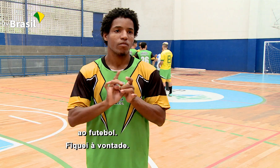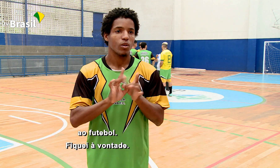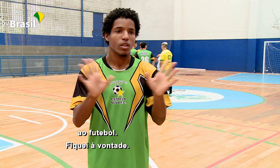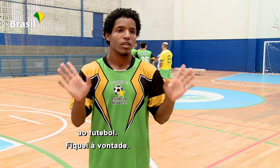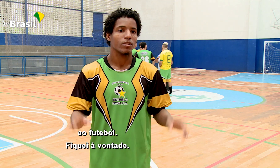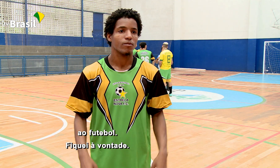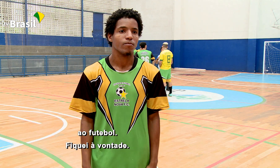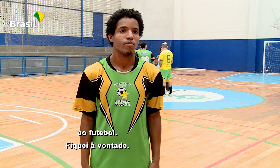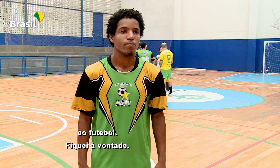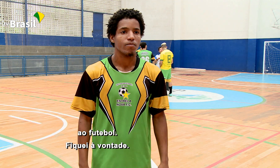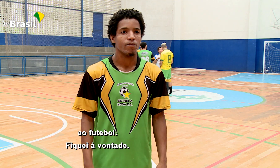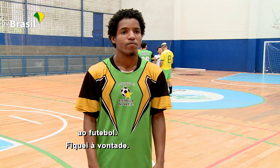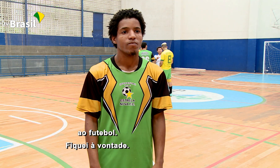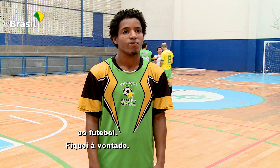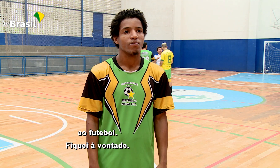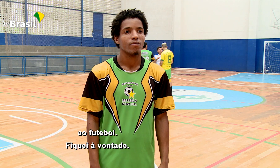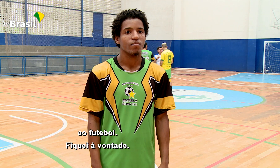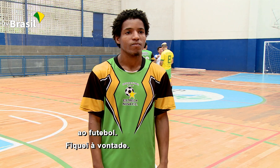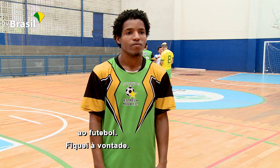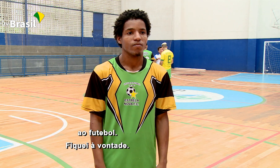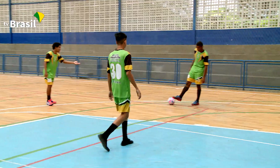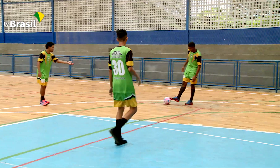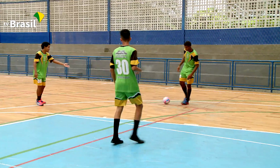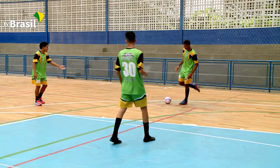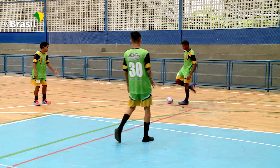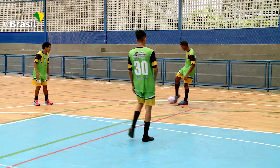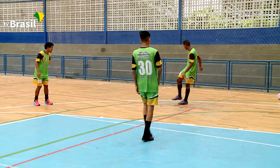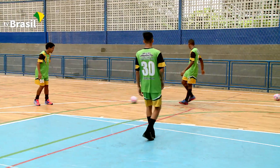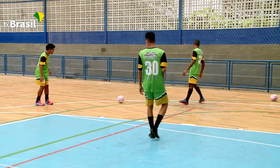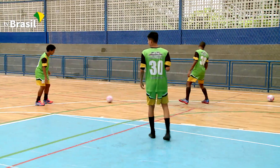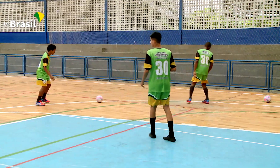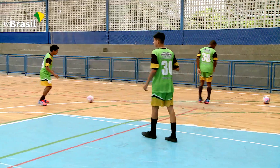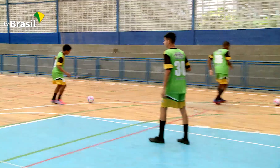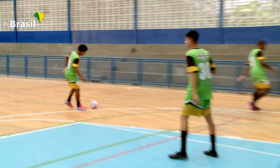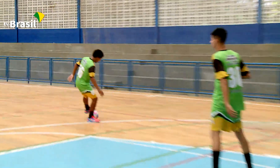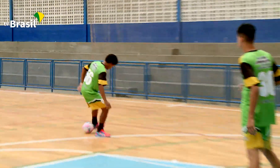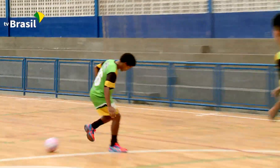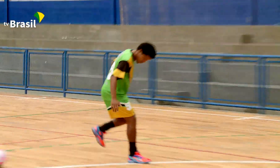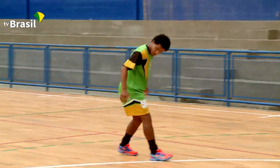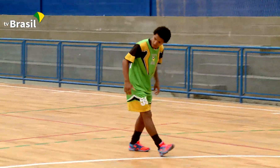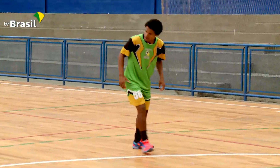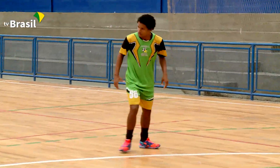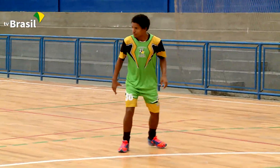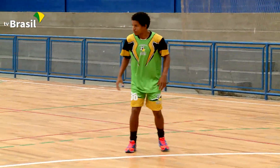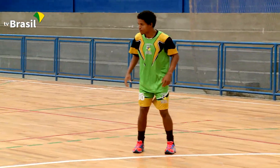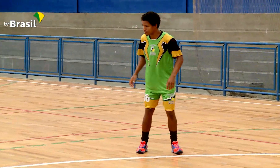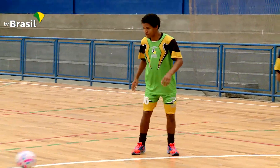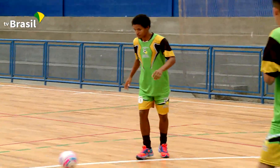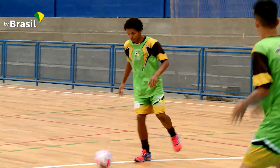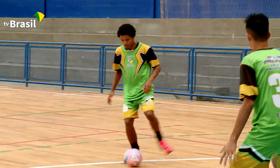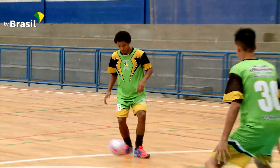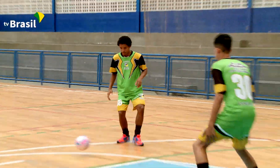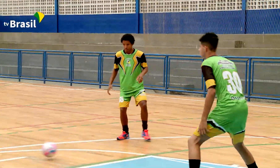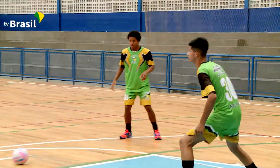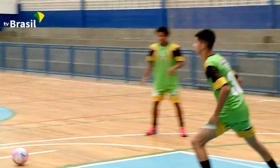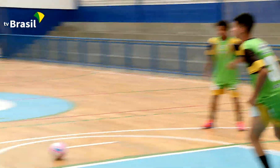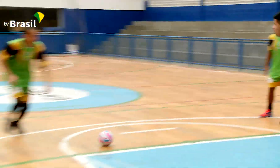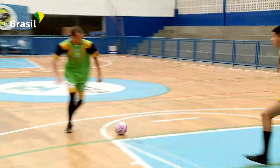futebol. Fiquei à vontade. Vitor recebe a bola de um jogador de frente para ele e toca para trás. A bola volta e ele chuta de lado.